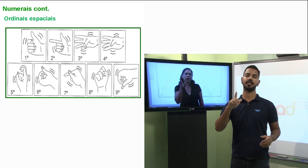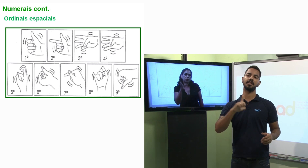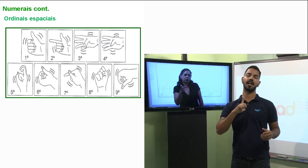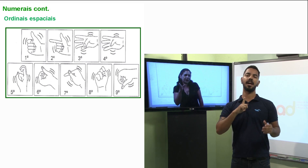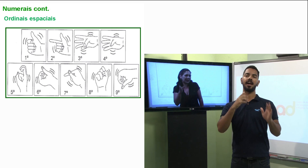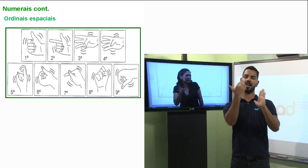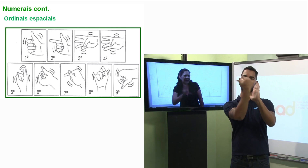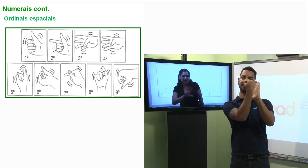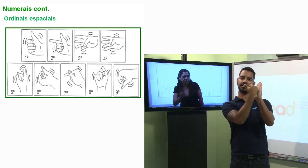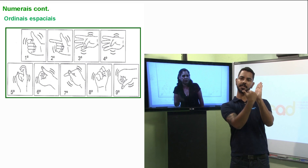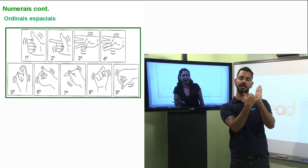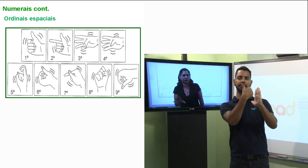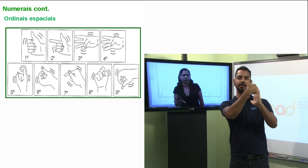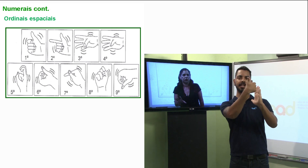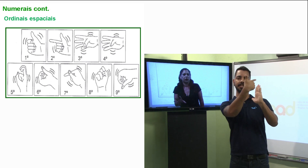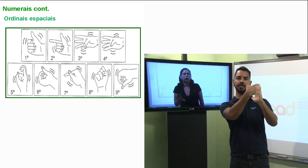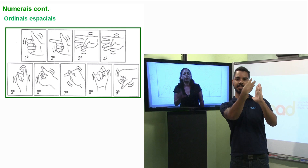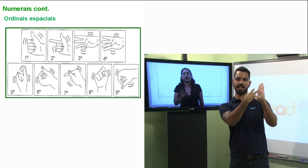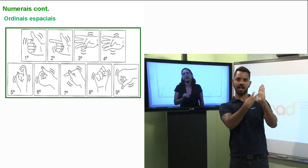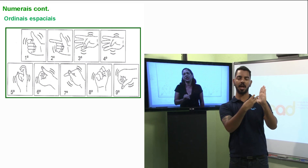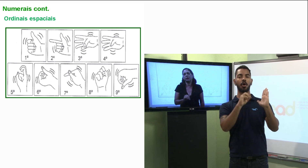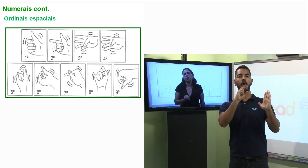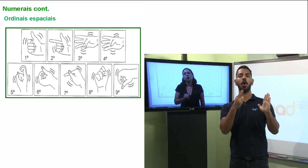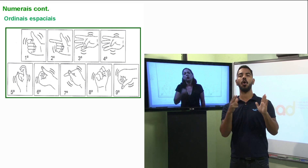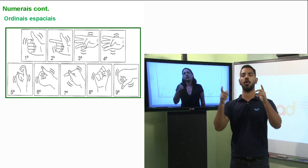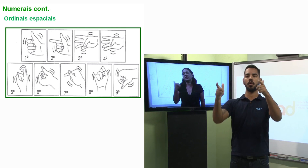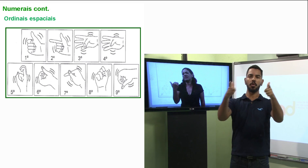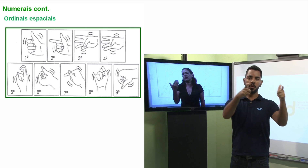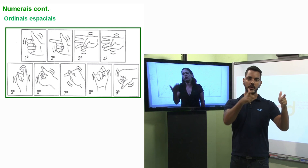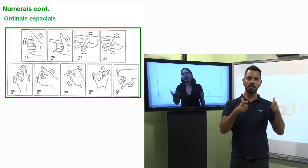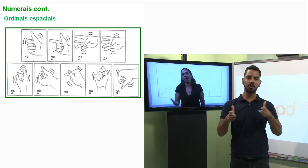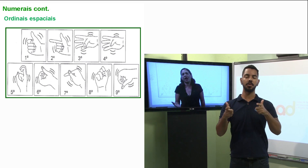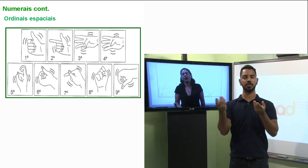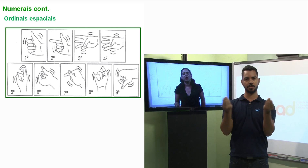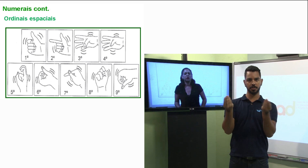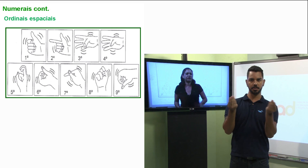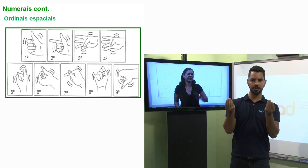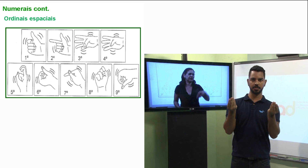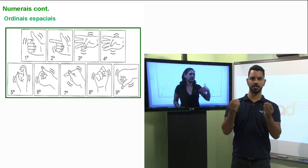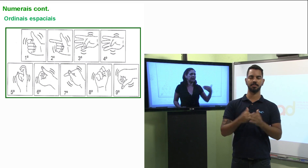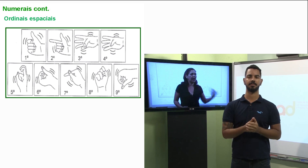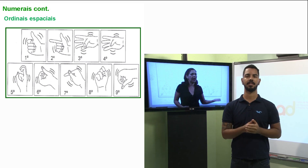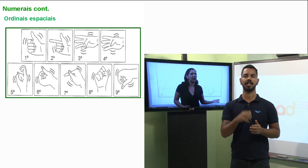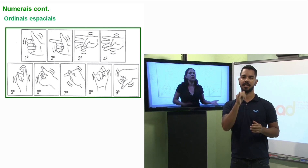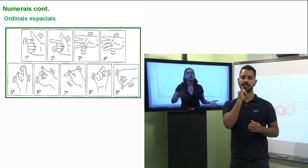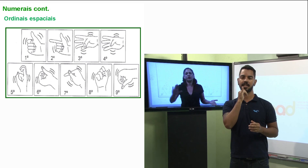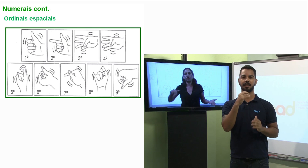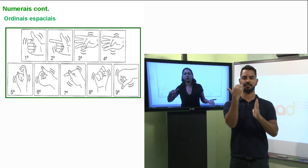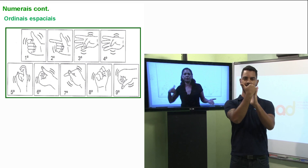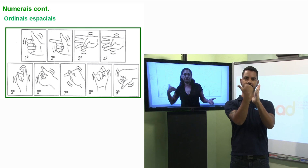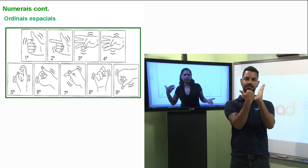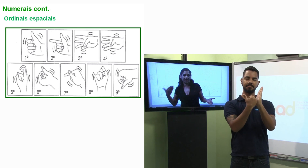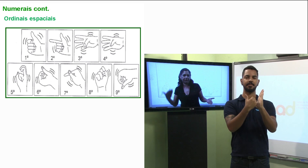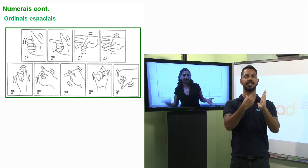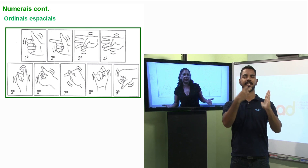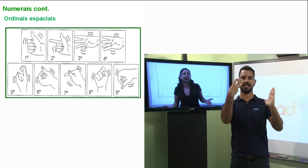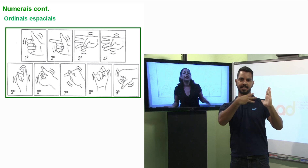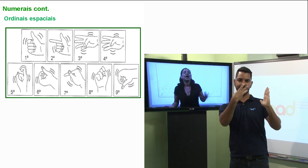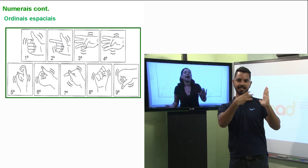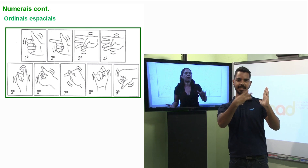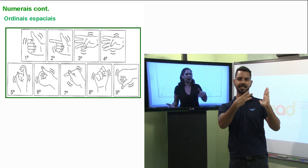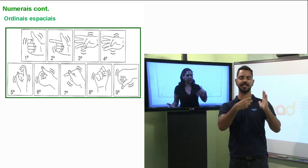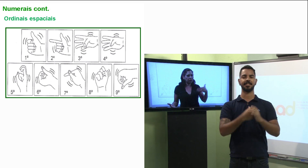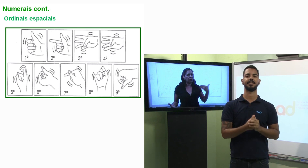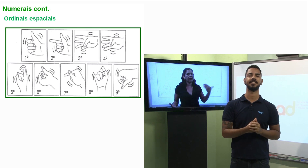ordem em um determinado espaço. Por exemplo, o terceiro lugar, o sexto andar, o segunda pessoa da